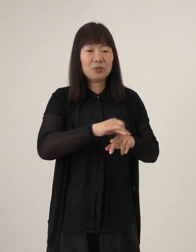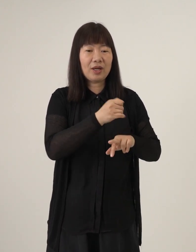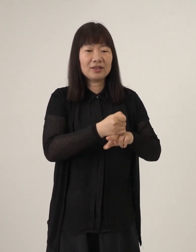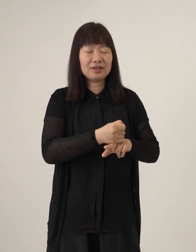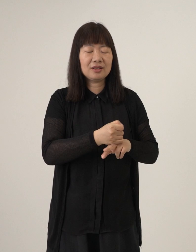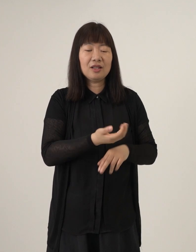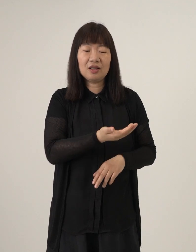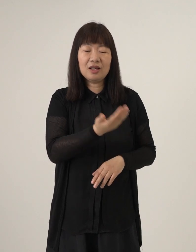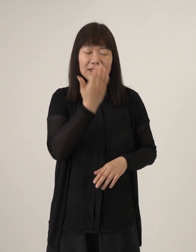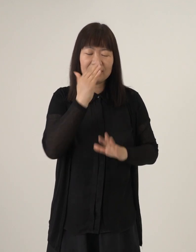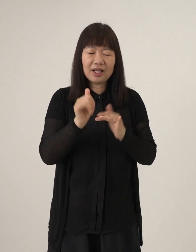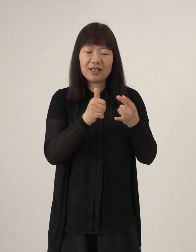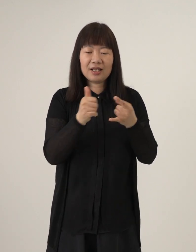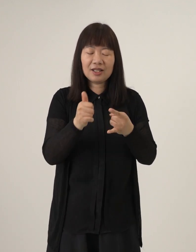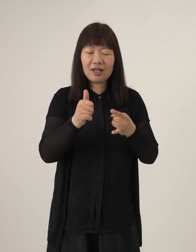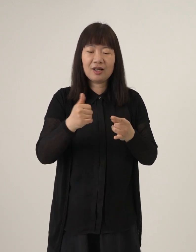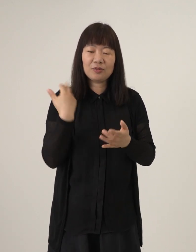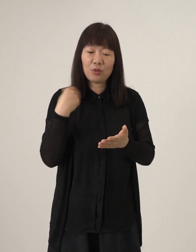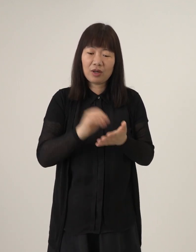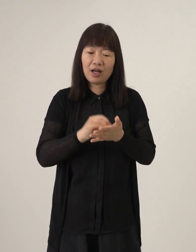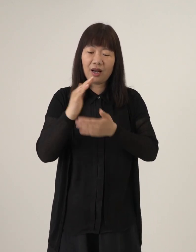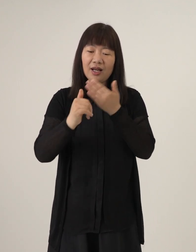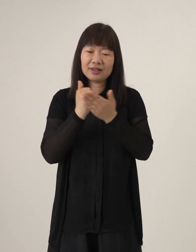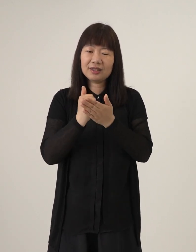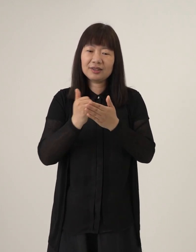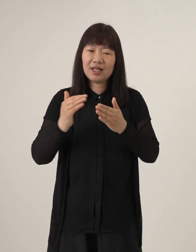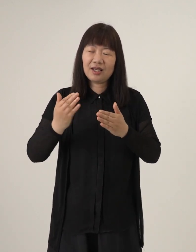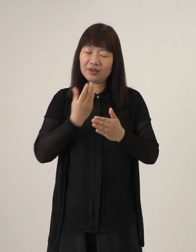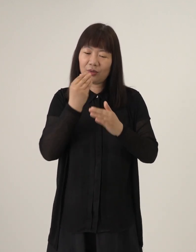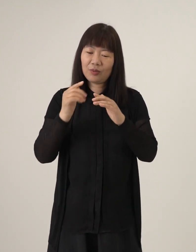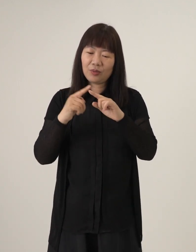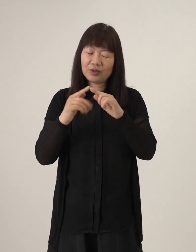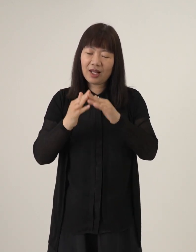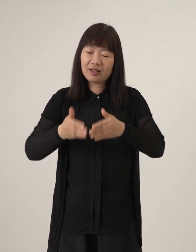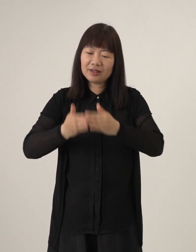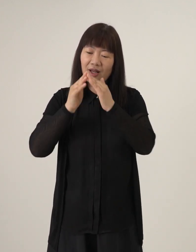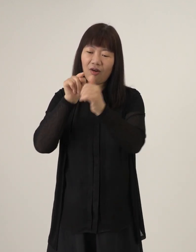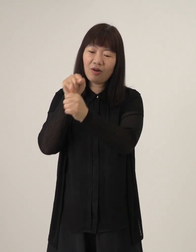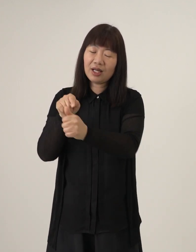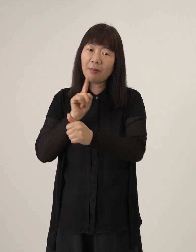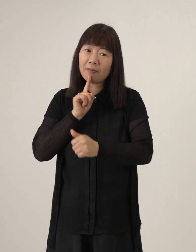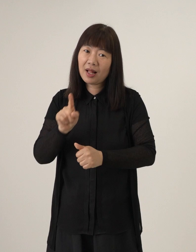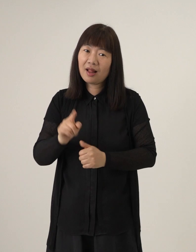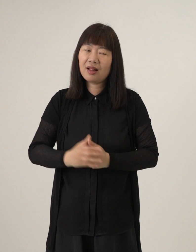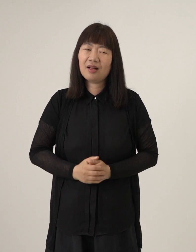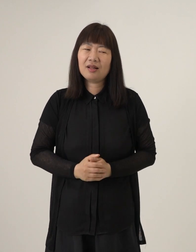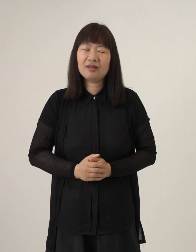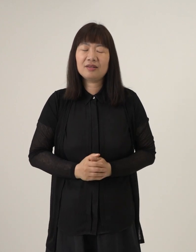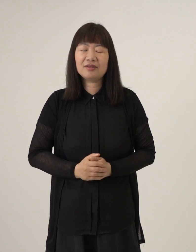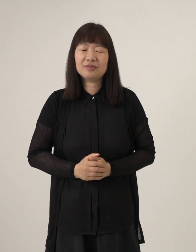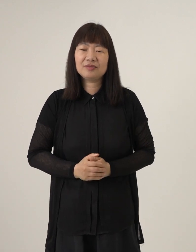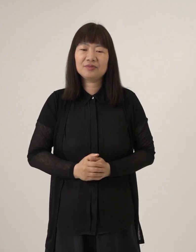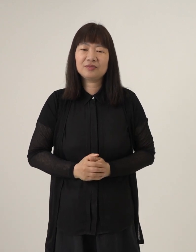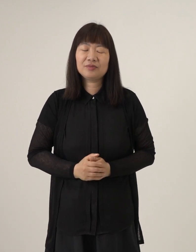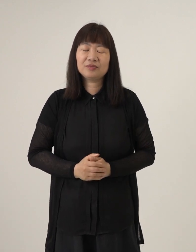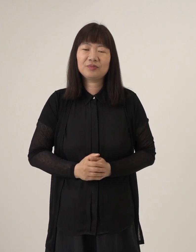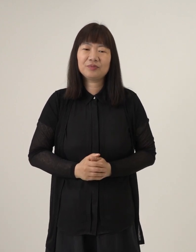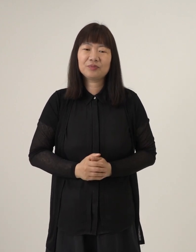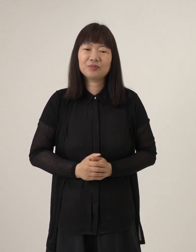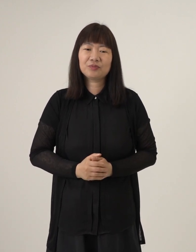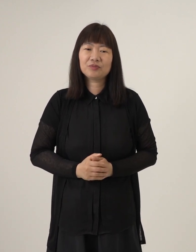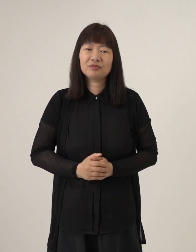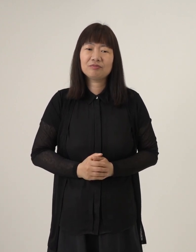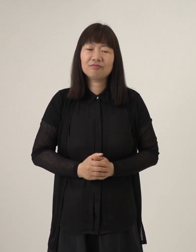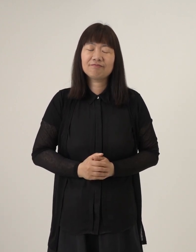지어라. 막 하나님께 감동이 돼가지고 그렇게 조서까지 내렸는데